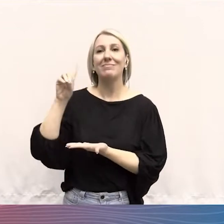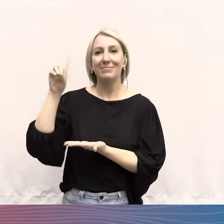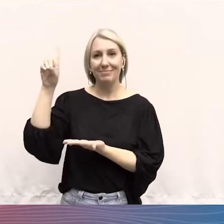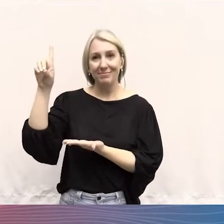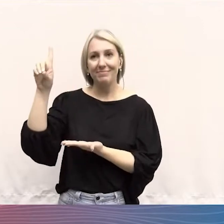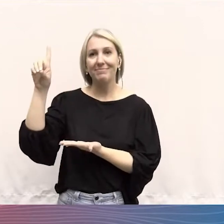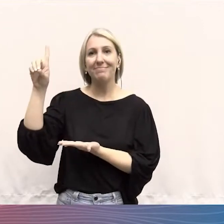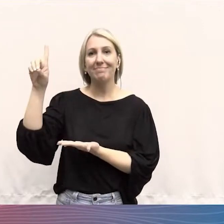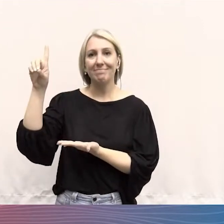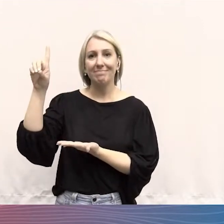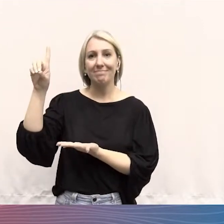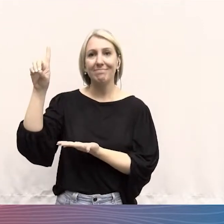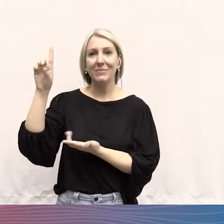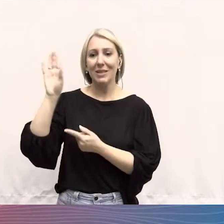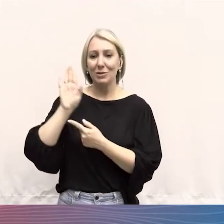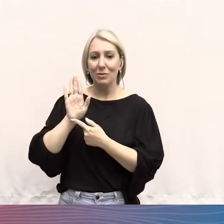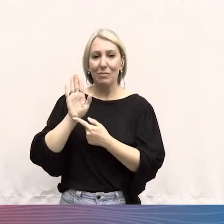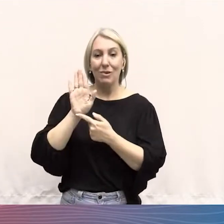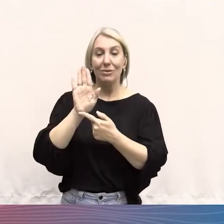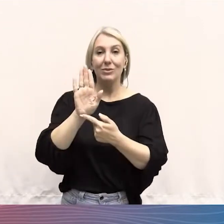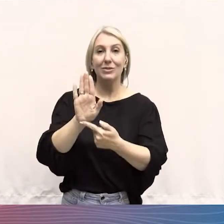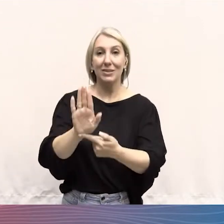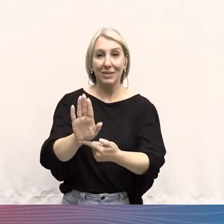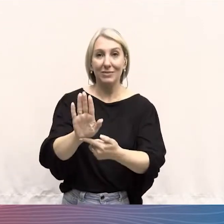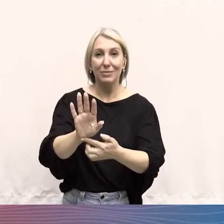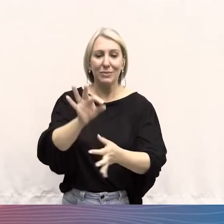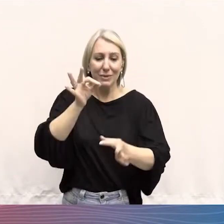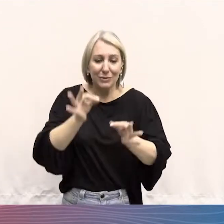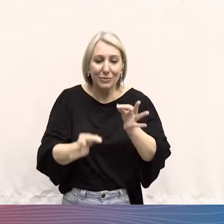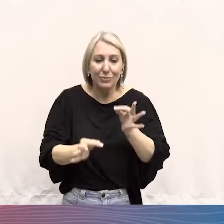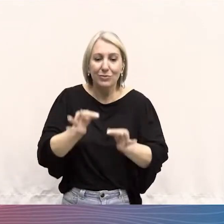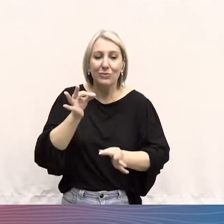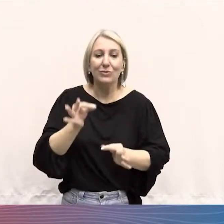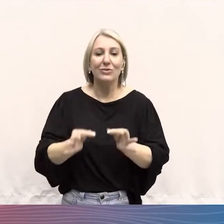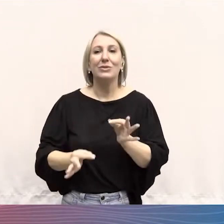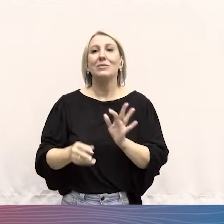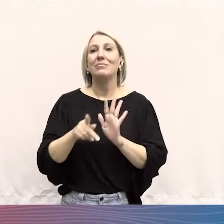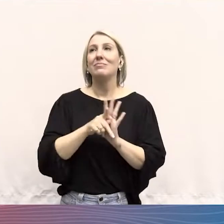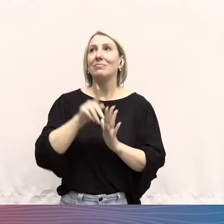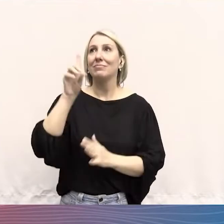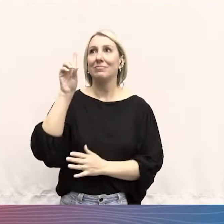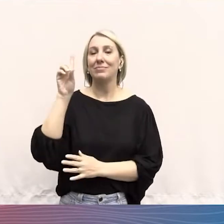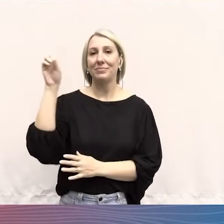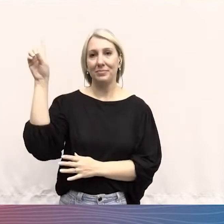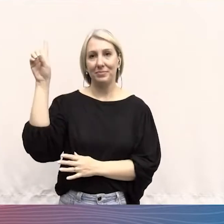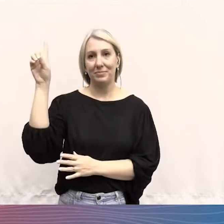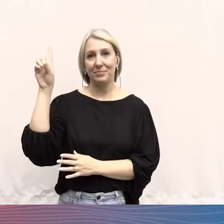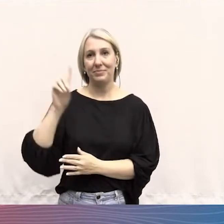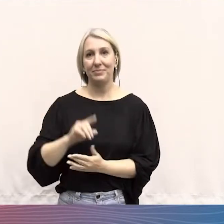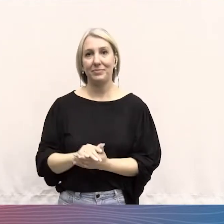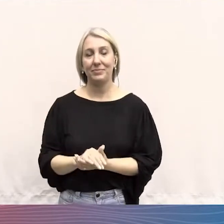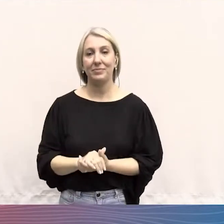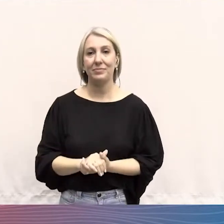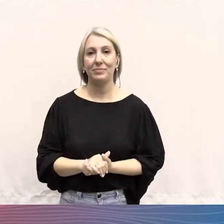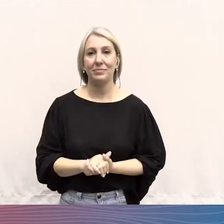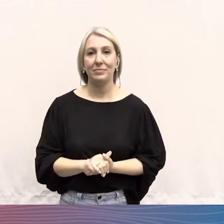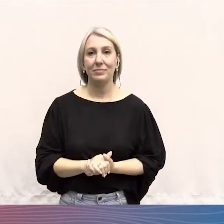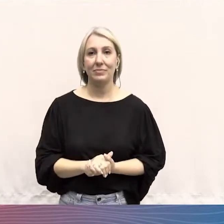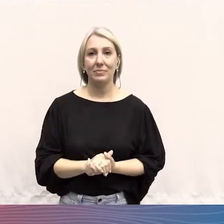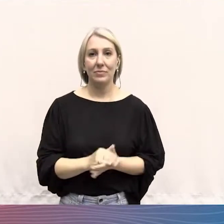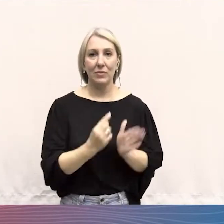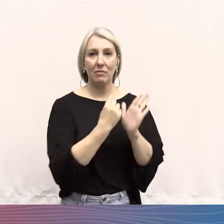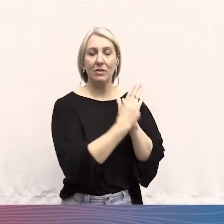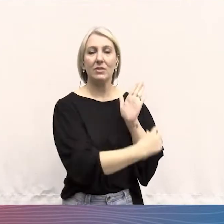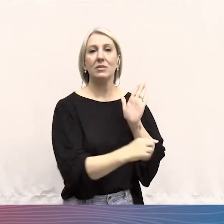imputado para justiça. Senhor Jesus. Aí que mais? Versículo